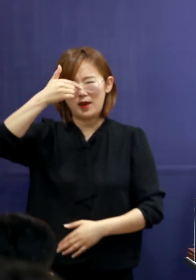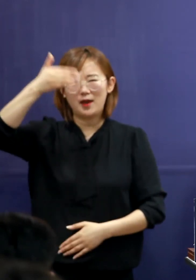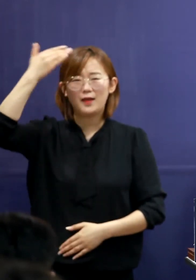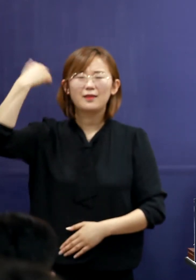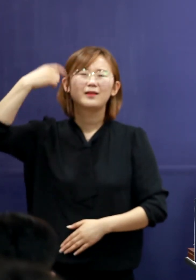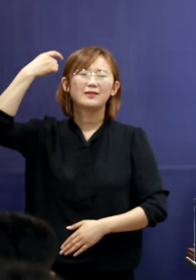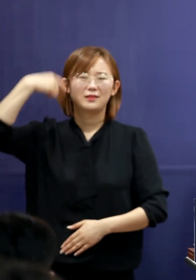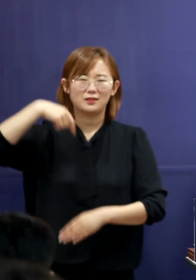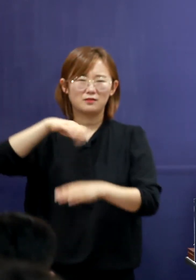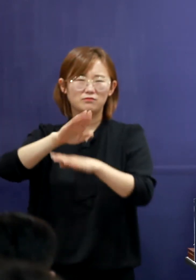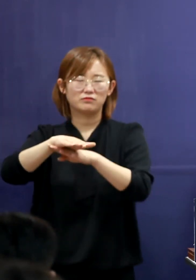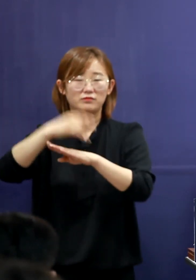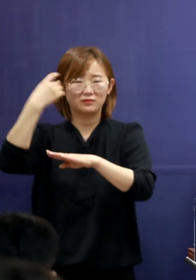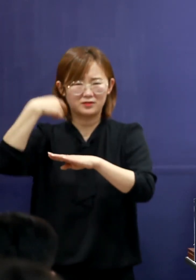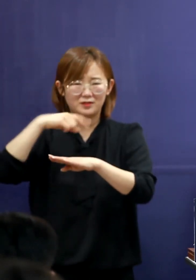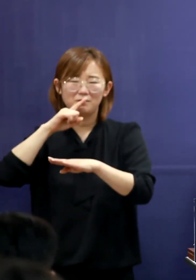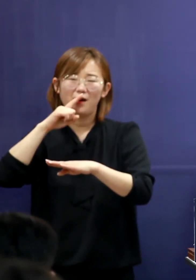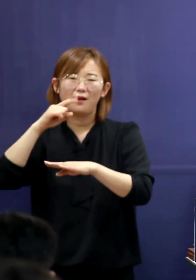그분들께서